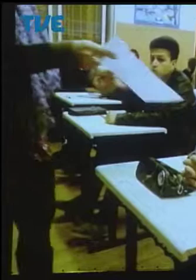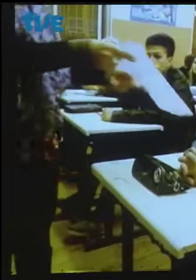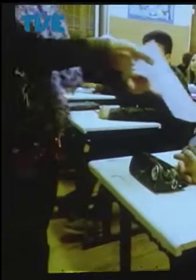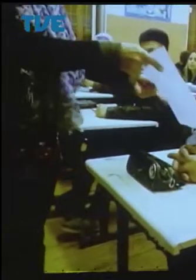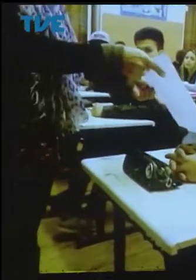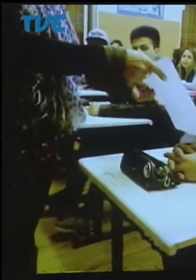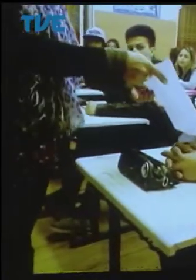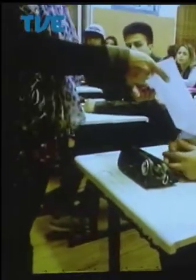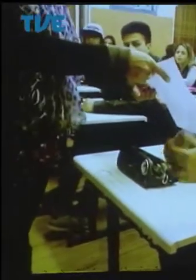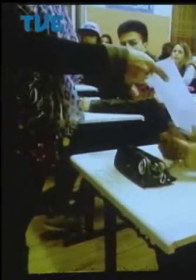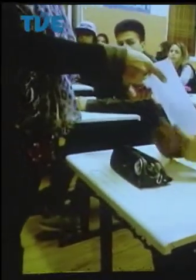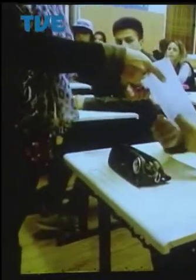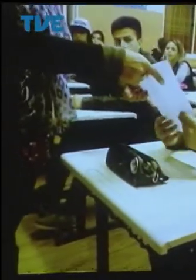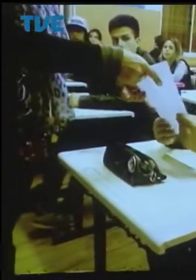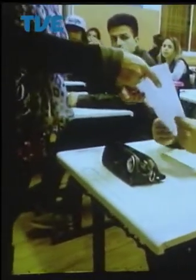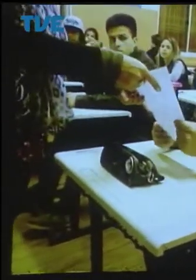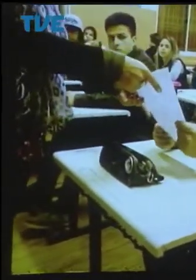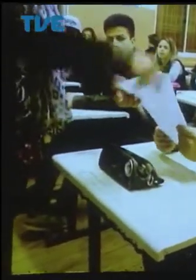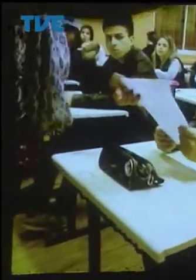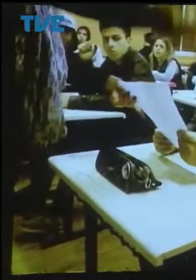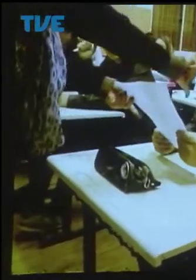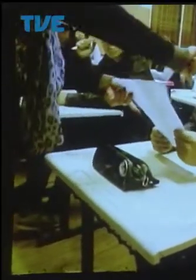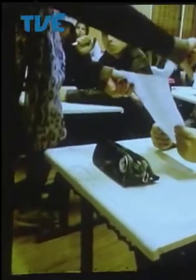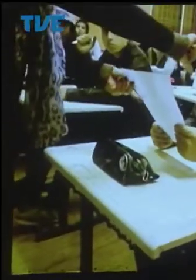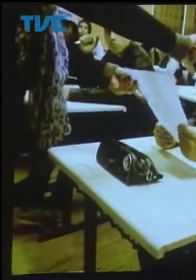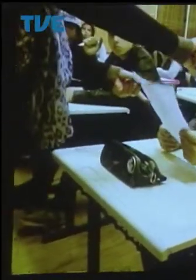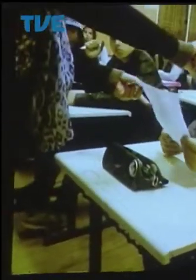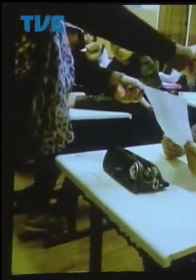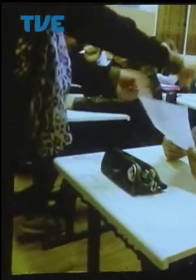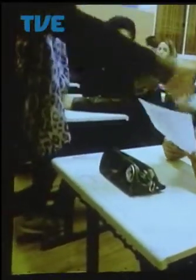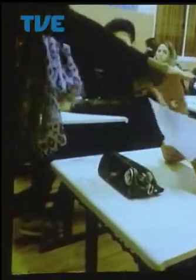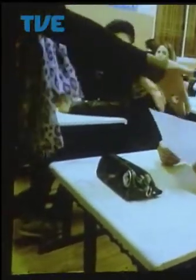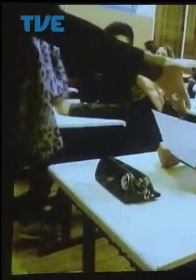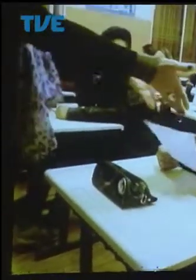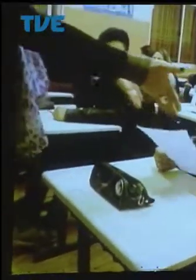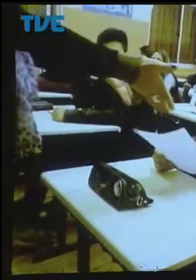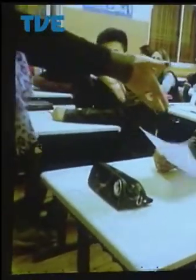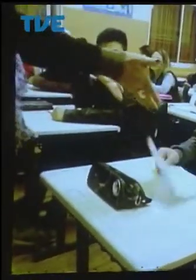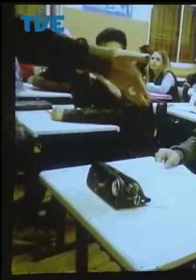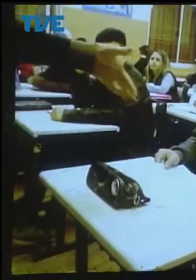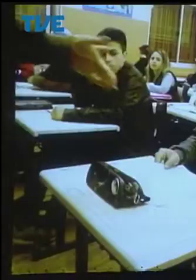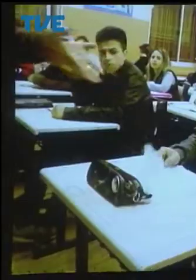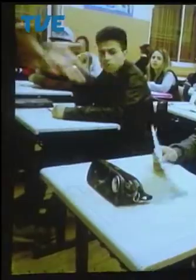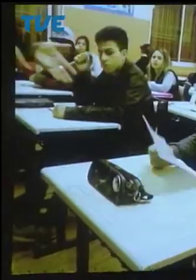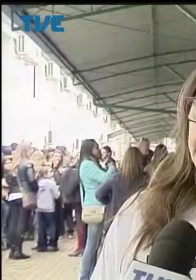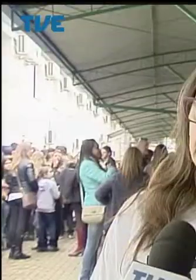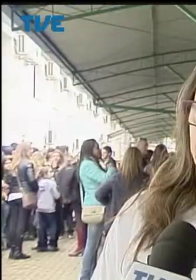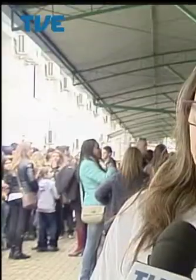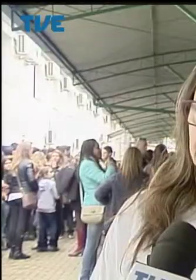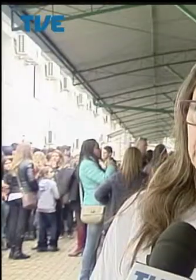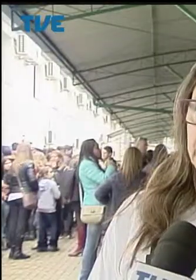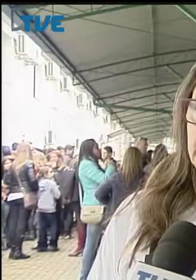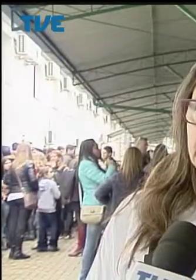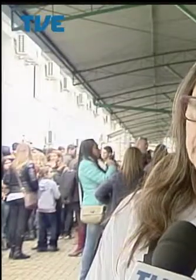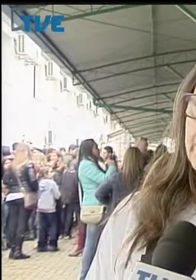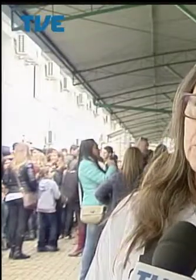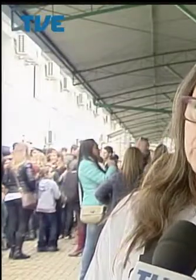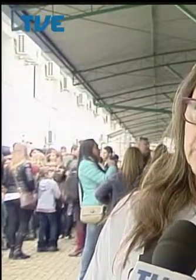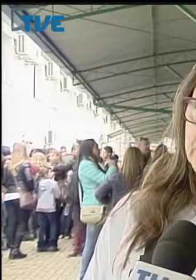frequentam escolas que não trabalham com a linguagem de sinais. Como o surdo é muito específico, né? Se ele não está em contato com os